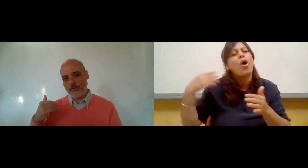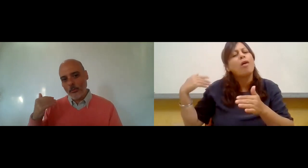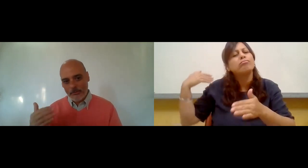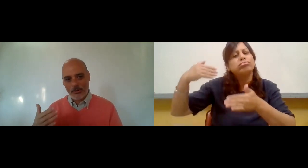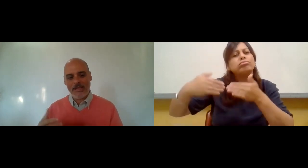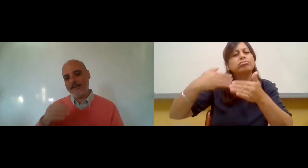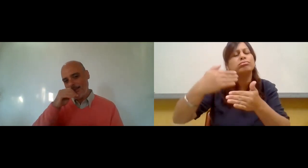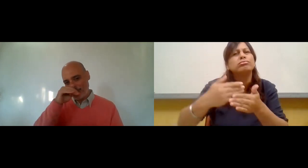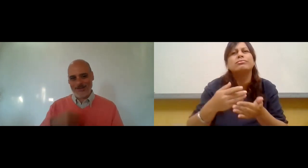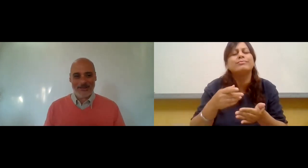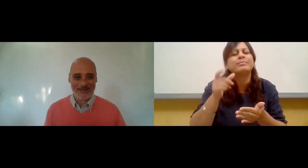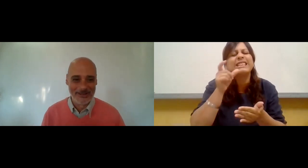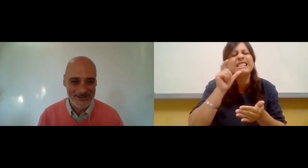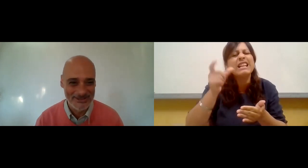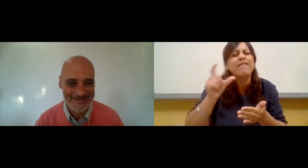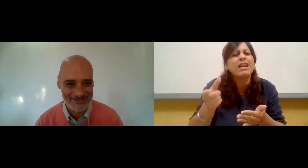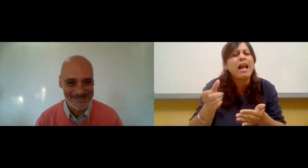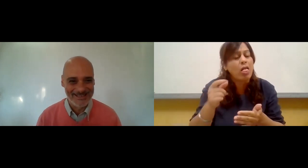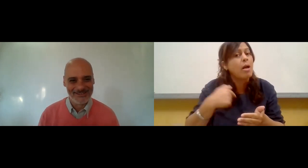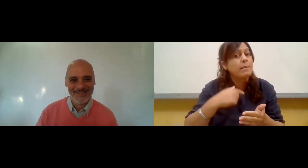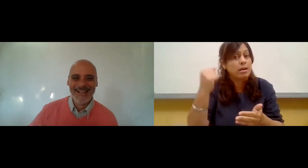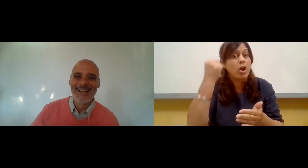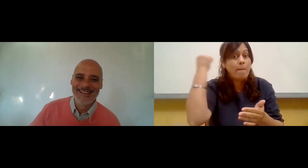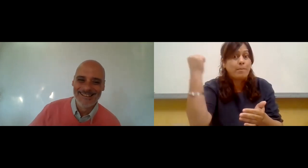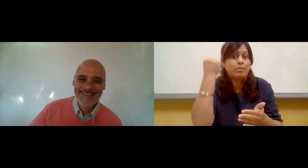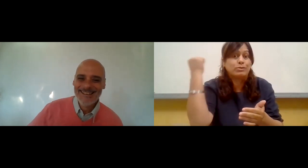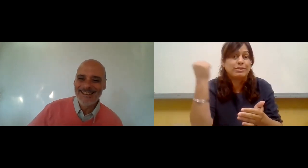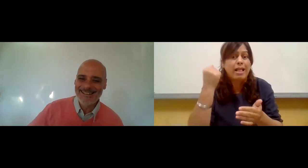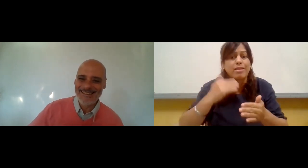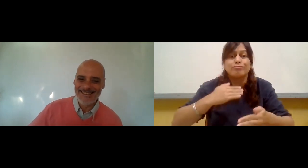es un concepto muy importante, porque bueno, lo vengo yo desarrollando.